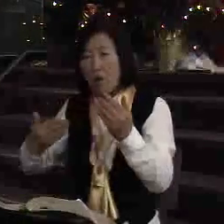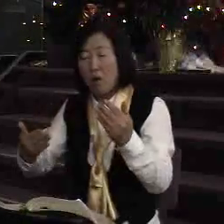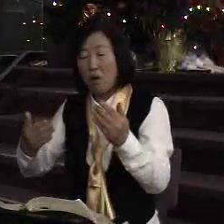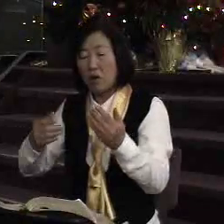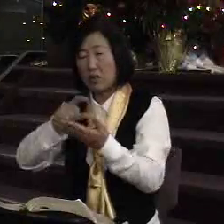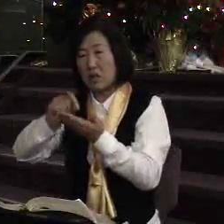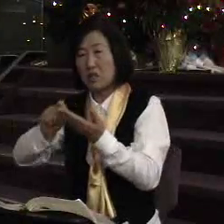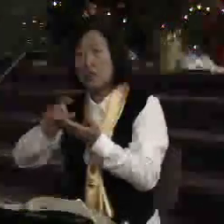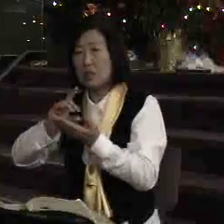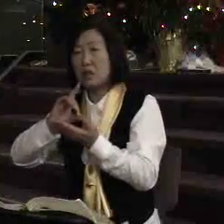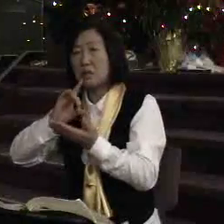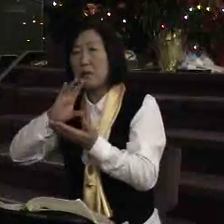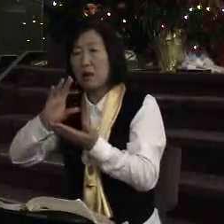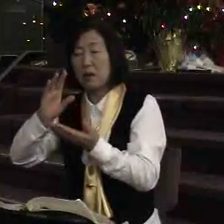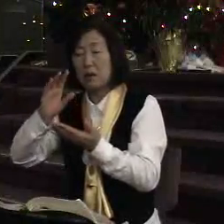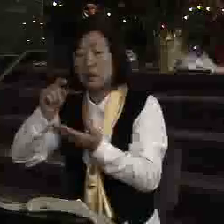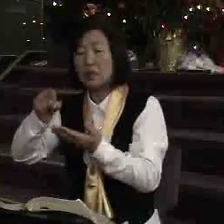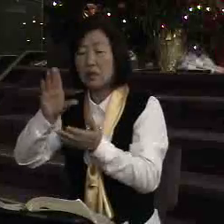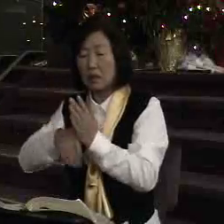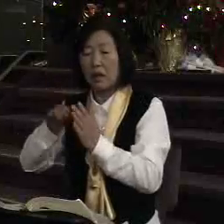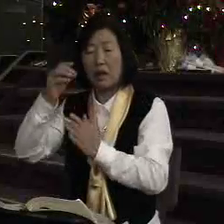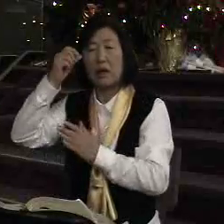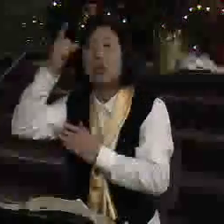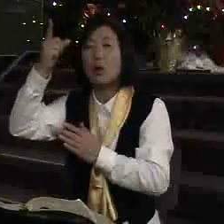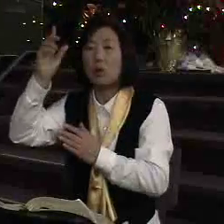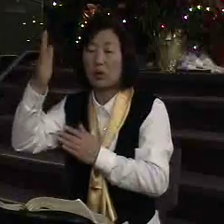없구나. 그때 깨닫게 되는 것입니다.